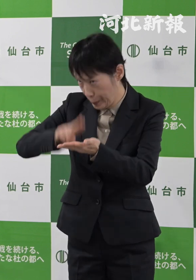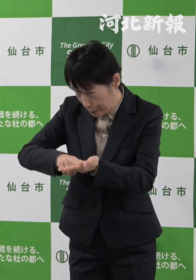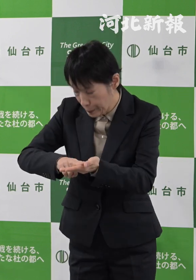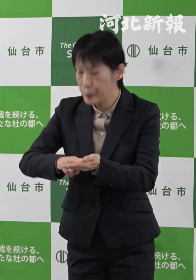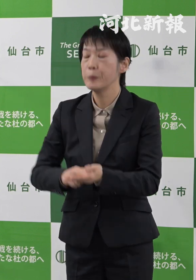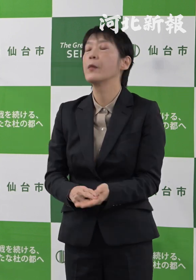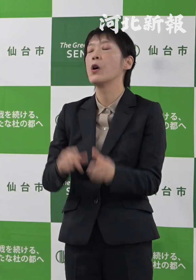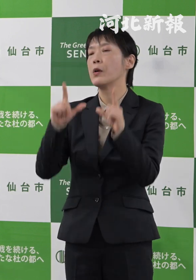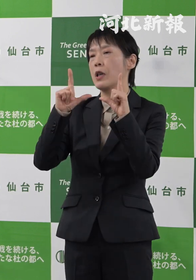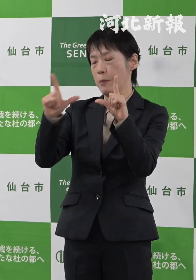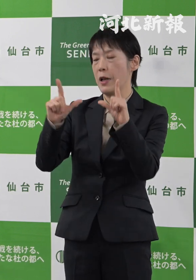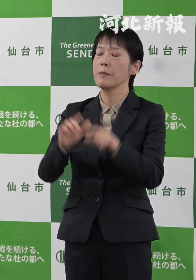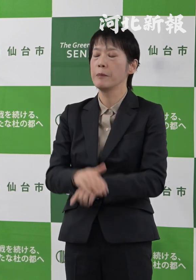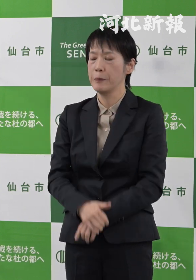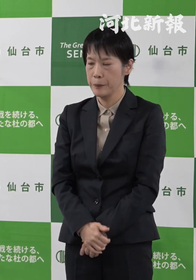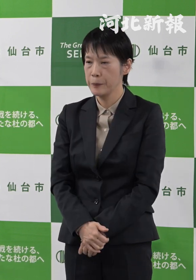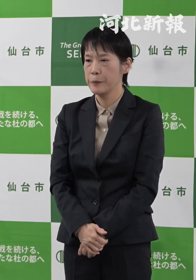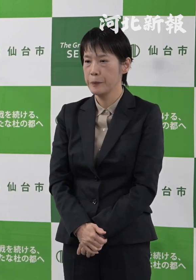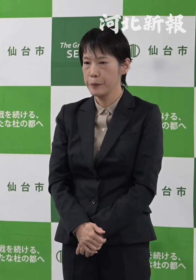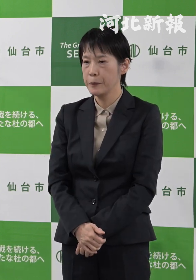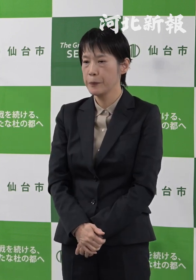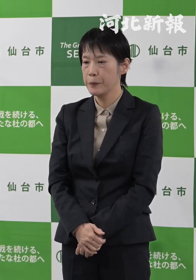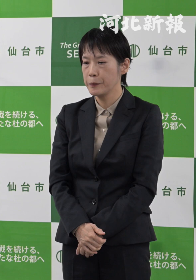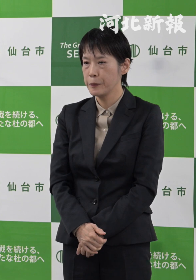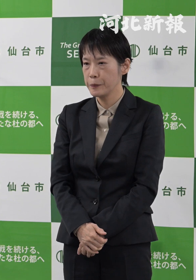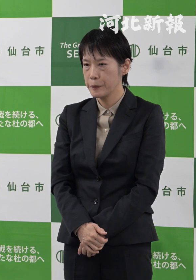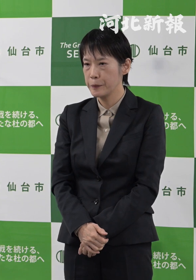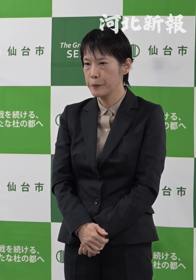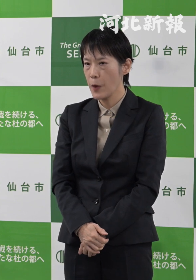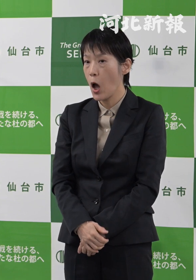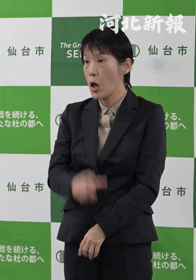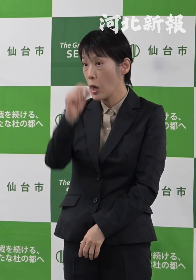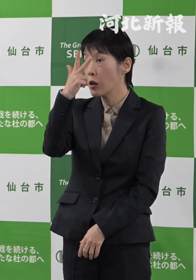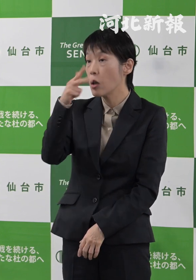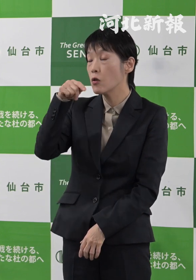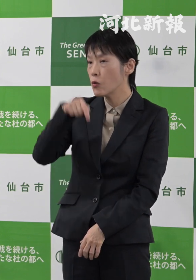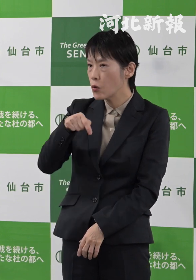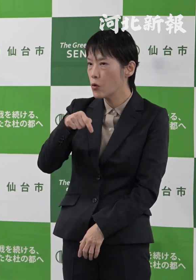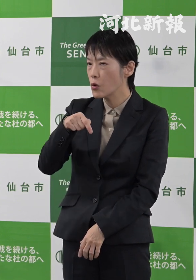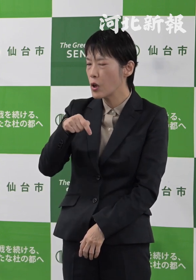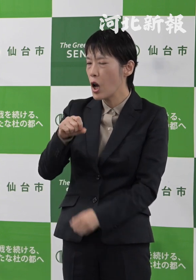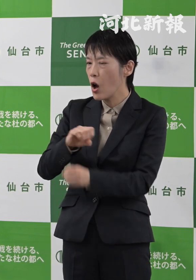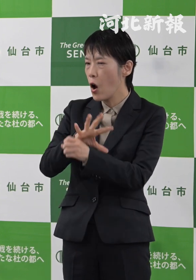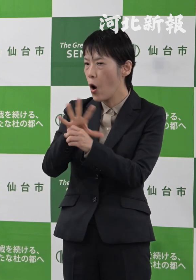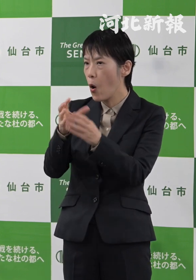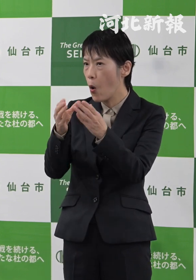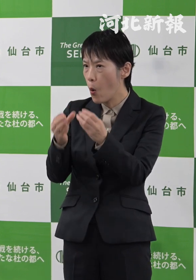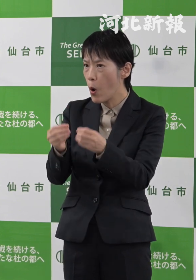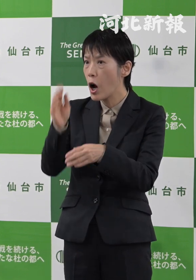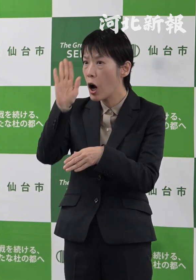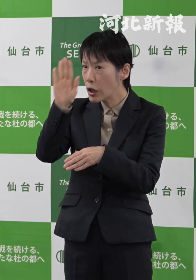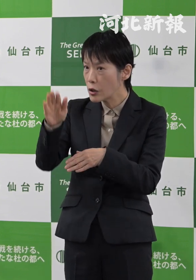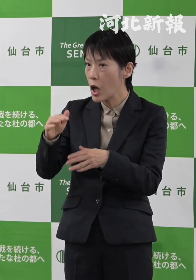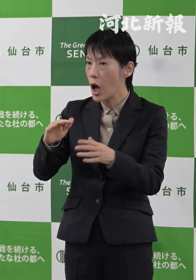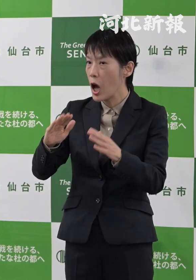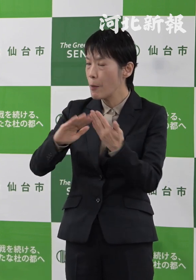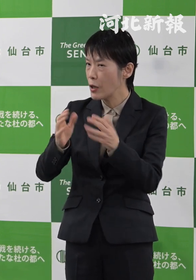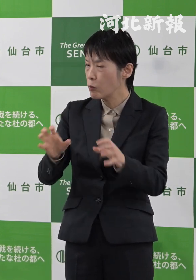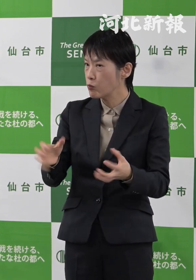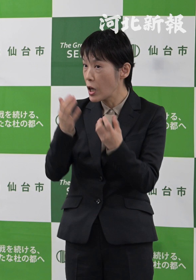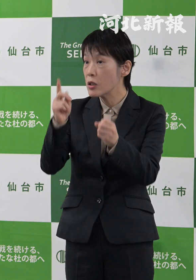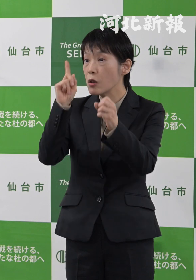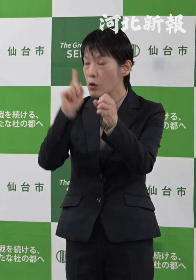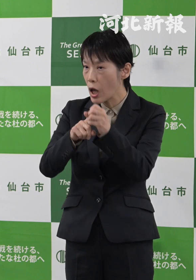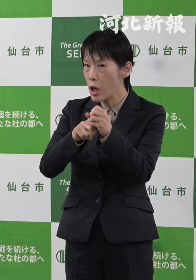なりましたのでお知らせをいたします。本市ではアフターコロナにおける町の活性化に向